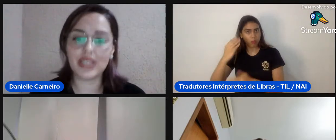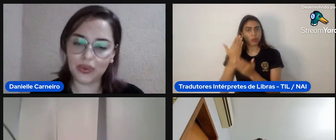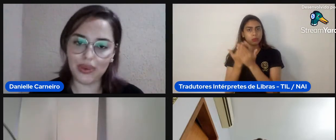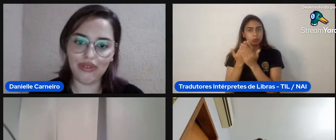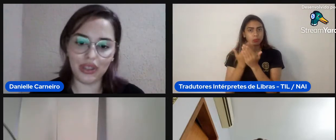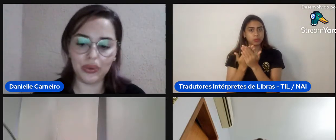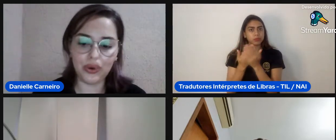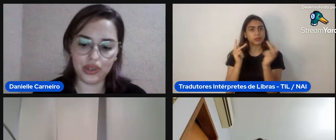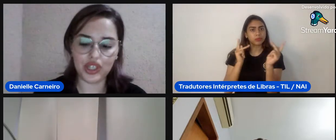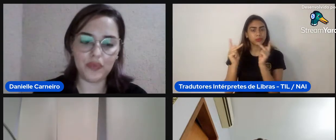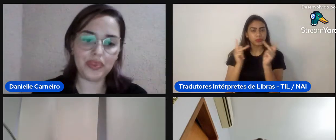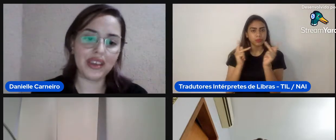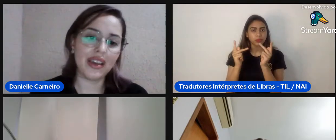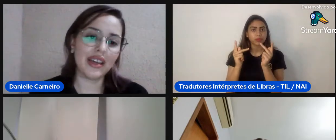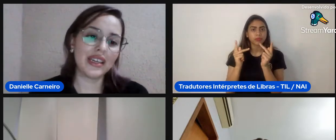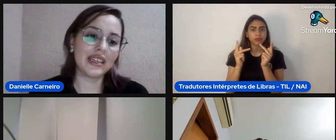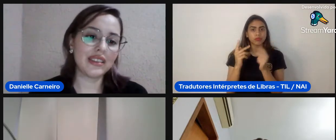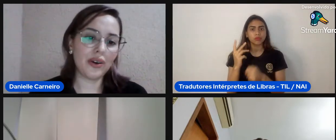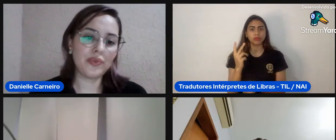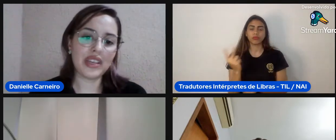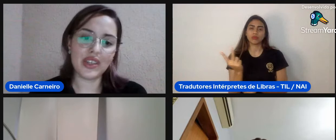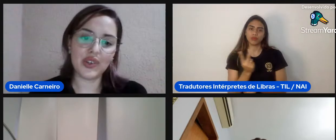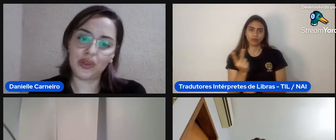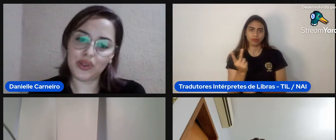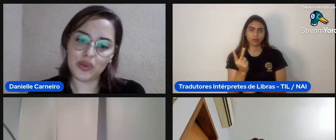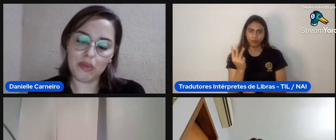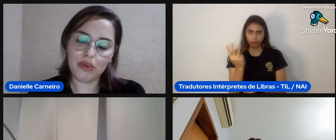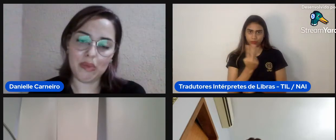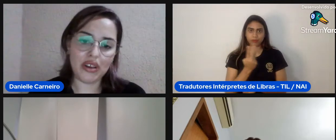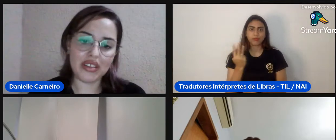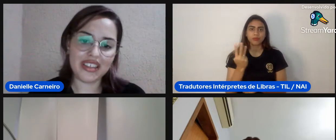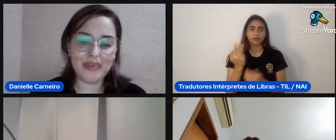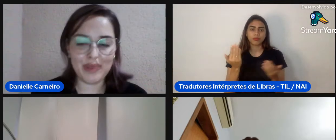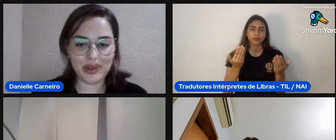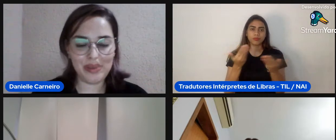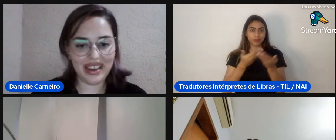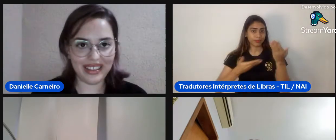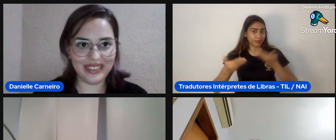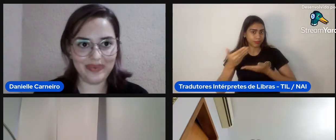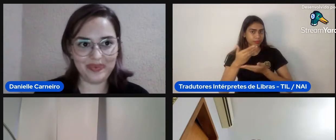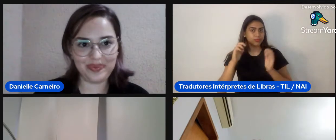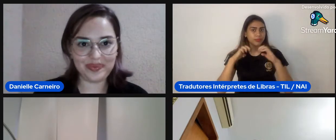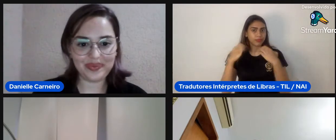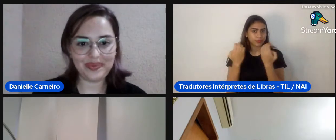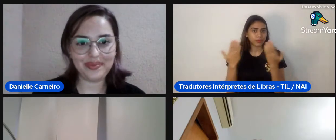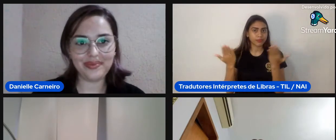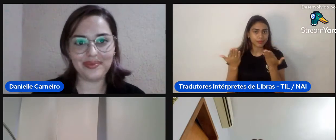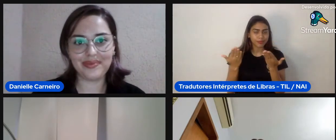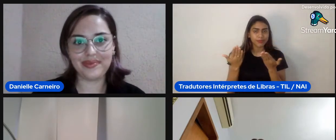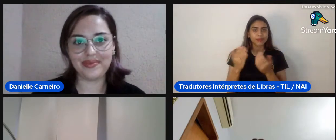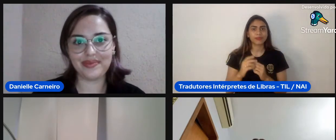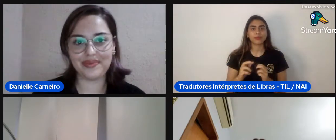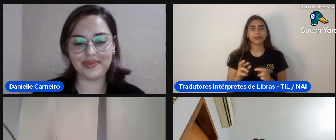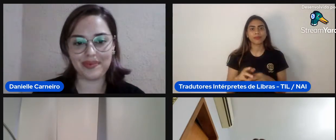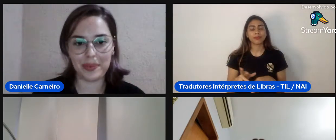a mediação do evento hoje. Então, desejo a todos uma boa mostra e muito obrigada.